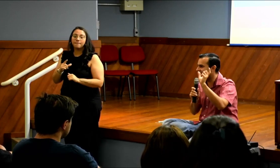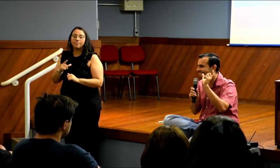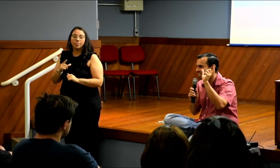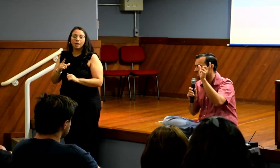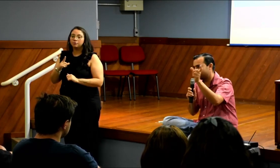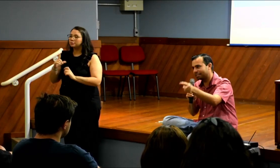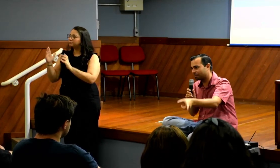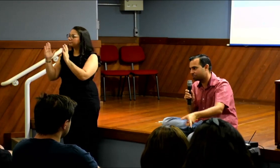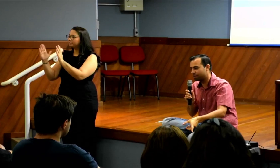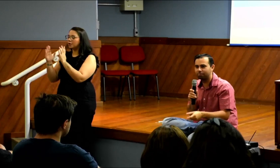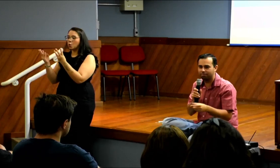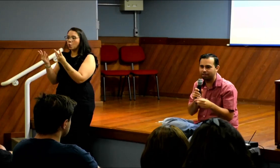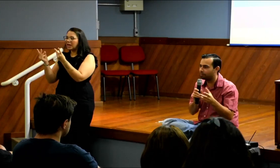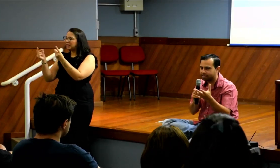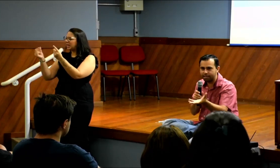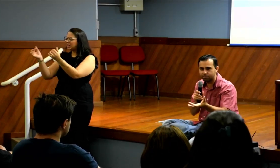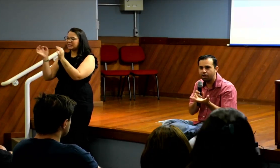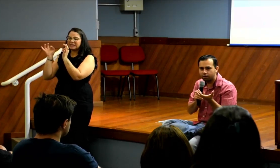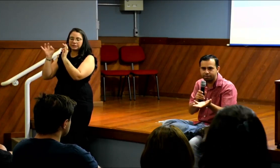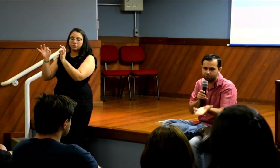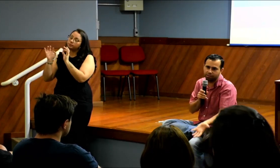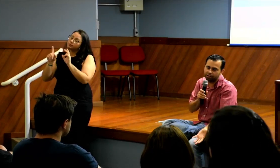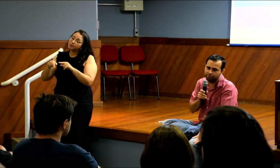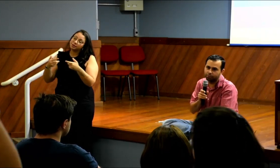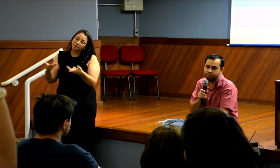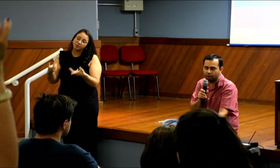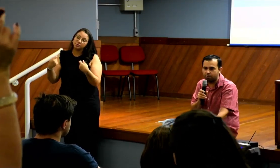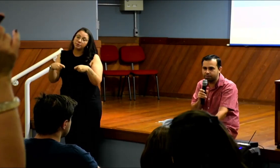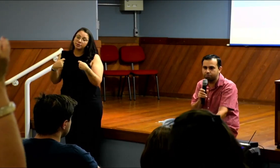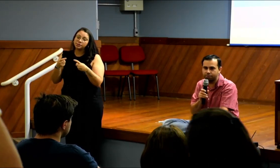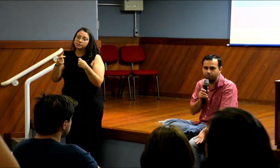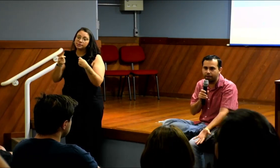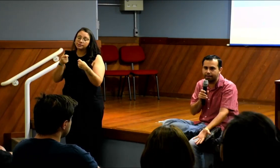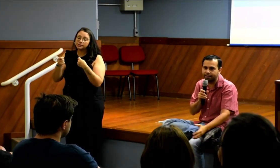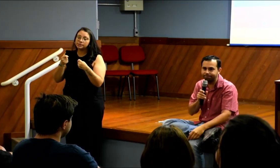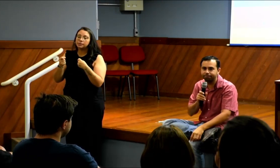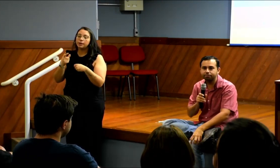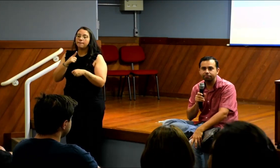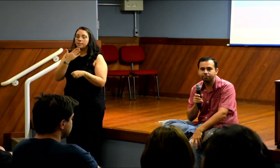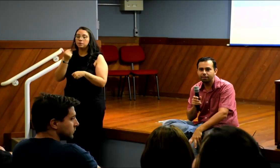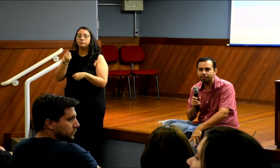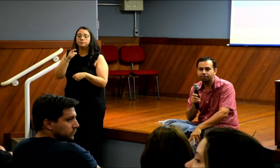a qualidade ela é infinitamente melhor. Mas é isso. Nós temos que tentar forçar o máximo possível para, né?